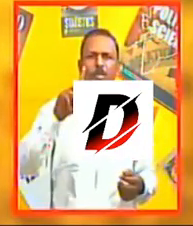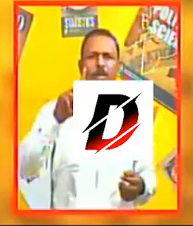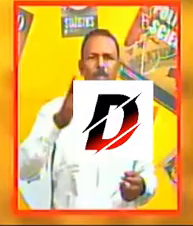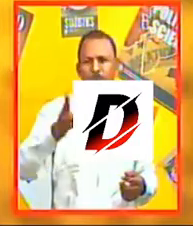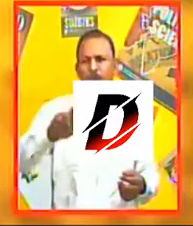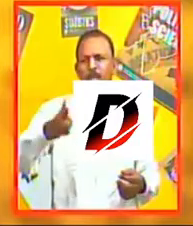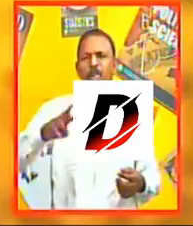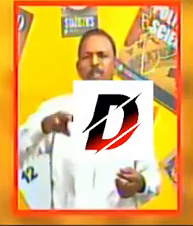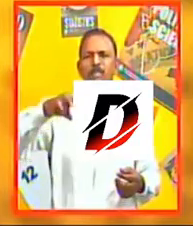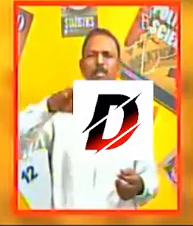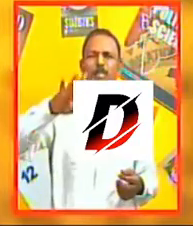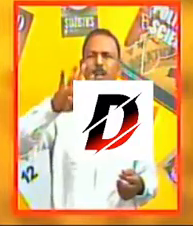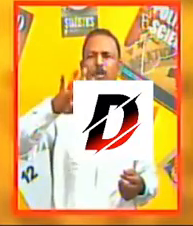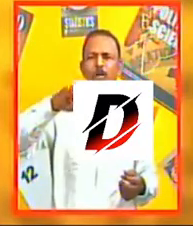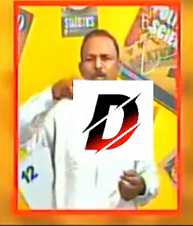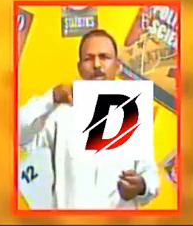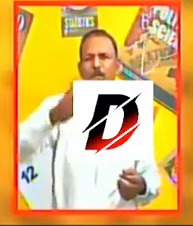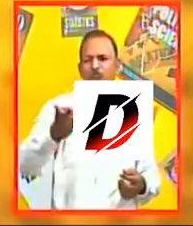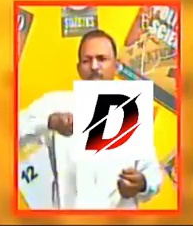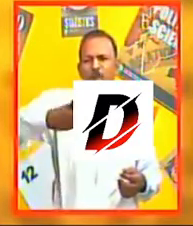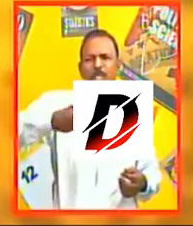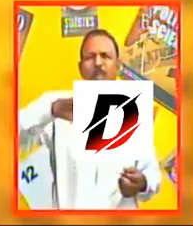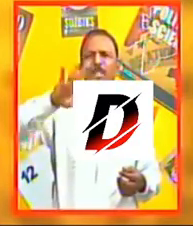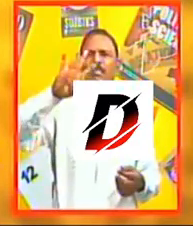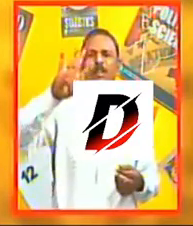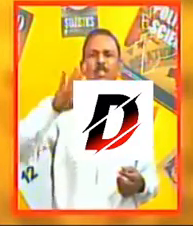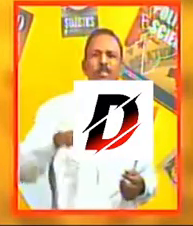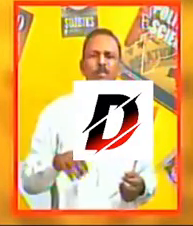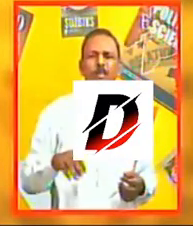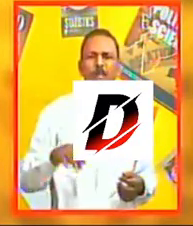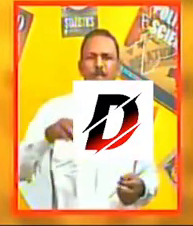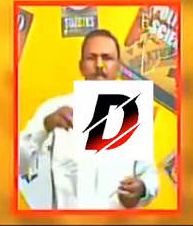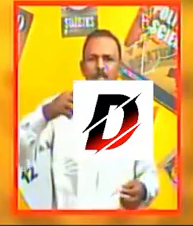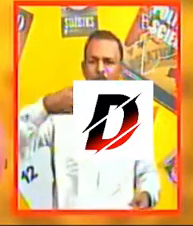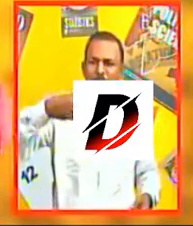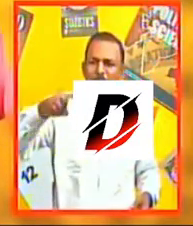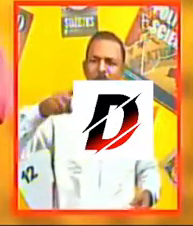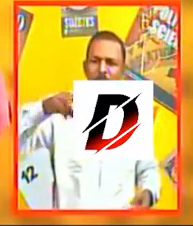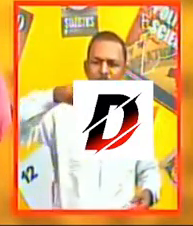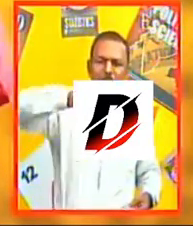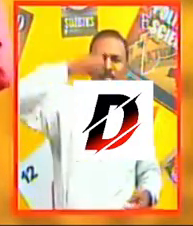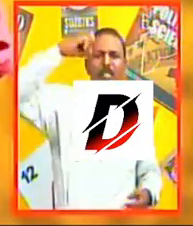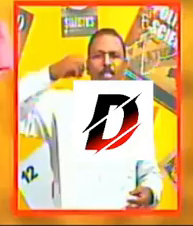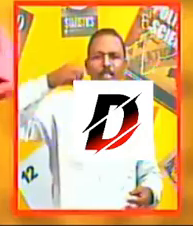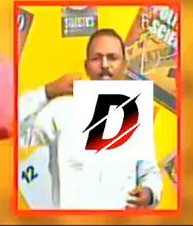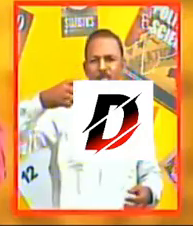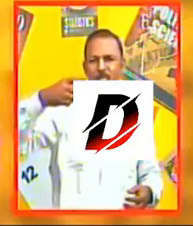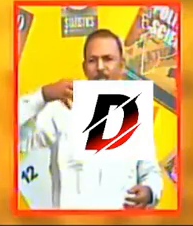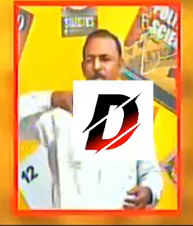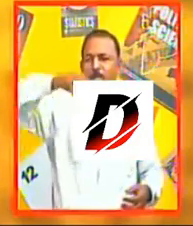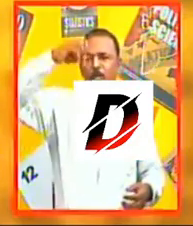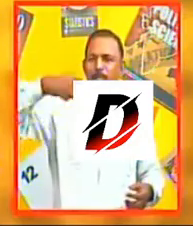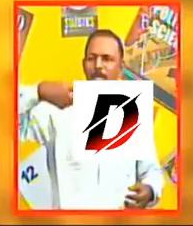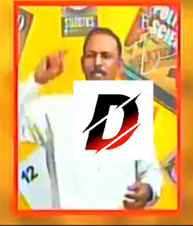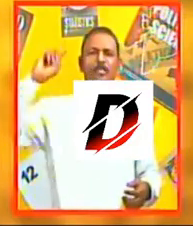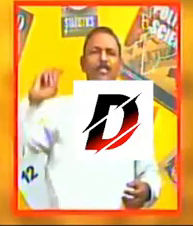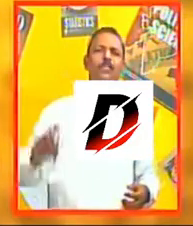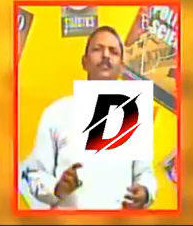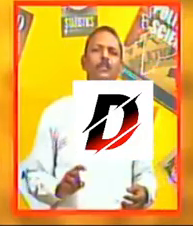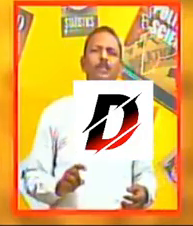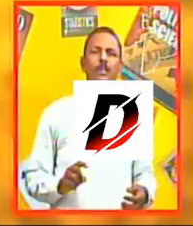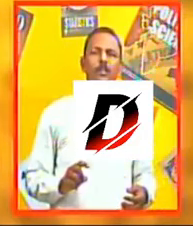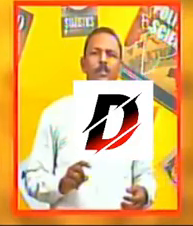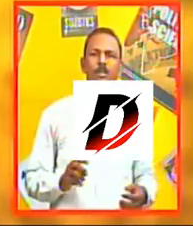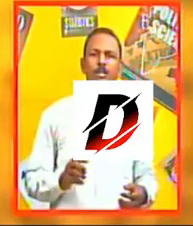அதுக்கடுத்து பார்த்தீங்கன்னா ஒன்று மாறி மாறி இப்போ 4 பகுதி கொடுத்துருக்கும், ஒவ்வொன்று மாற்றத்தில் கொடுத்துருக்கும். அது சரியான ஒன்றை நம்ம கண்டுபிடிக்கணும், சரியான